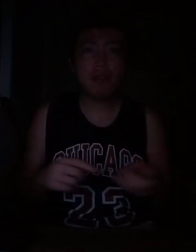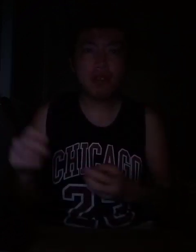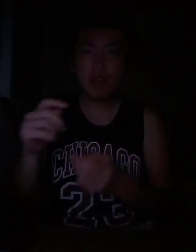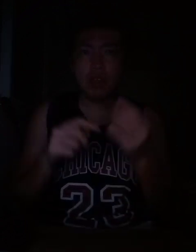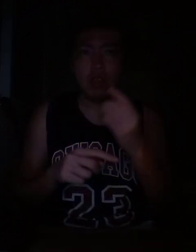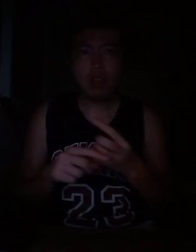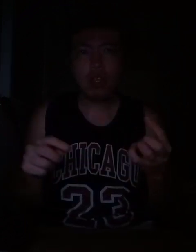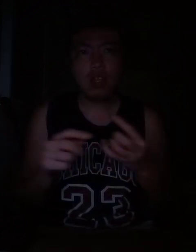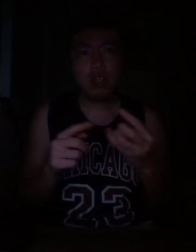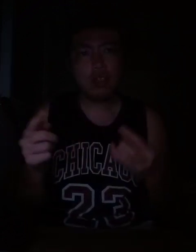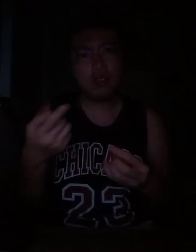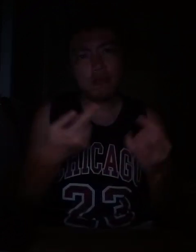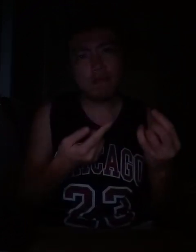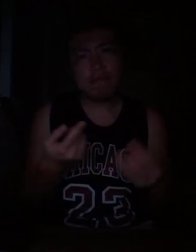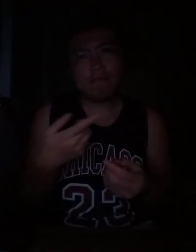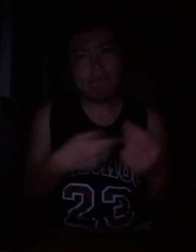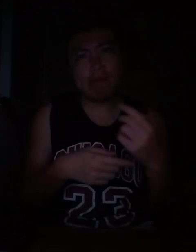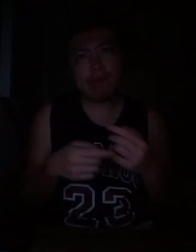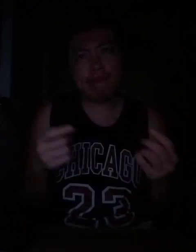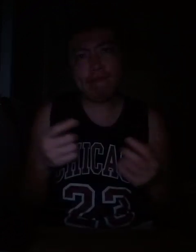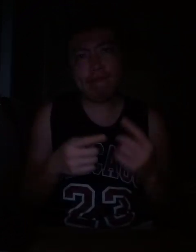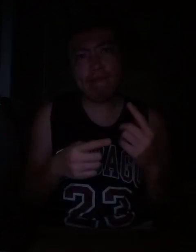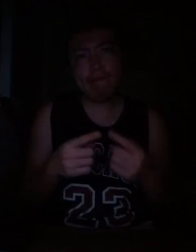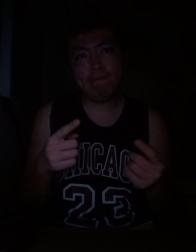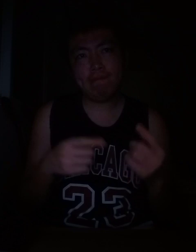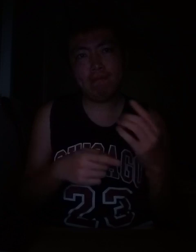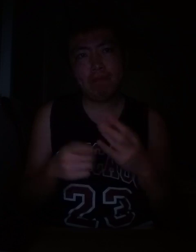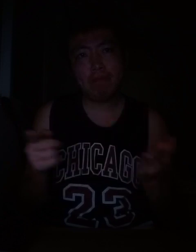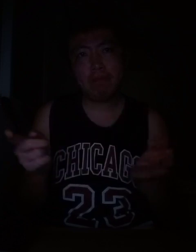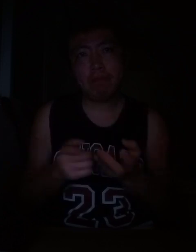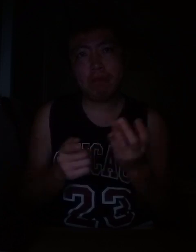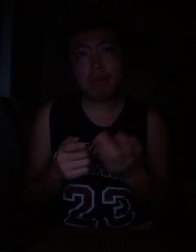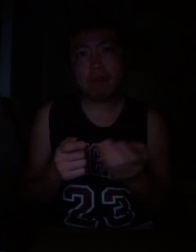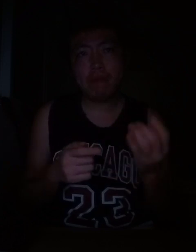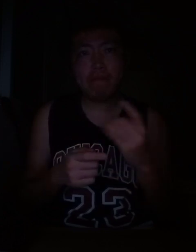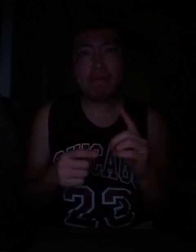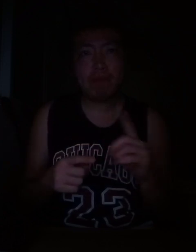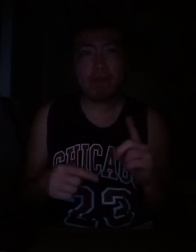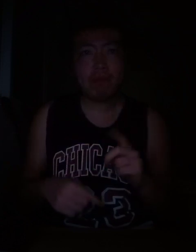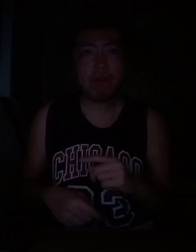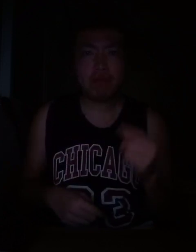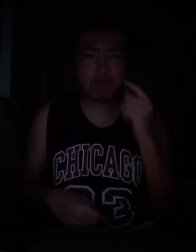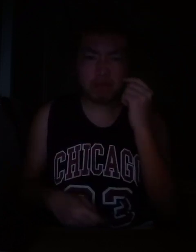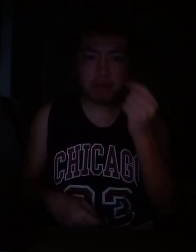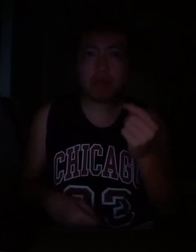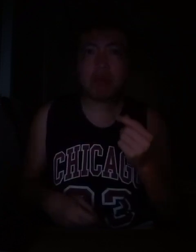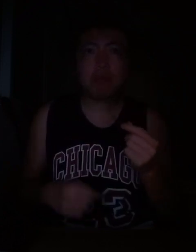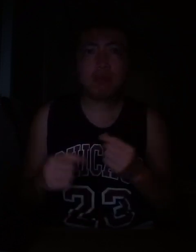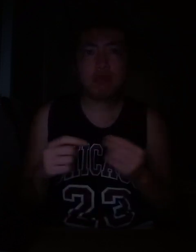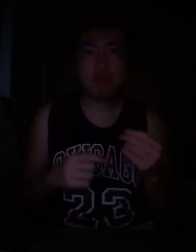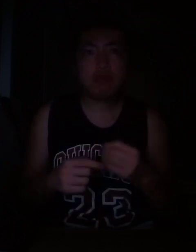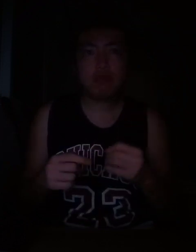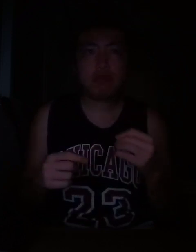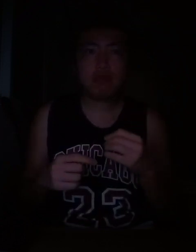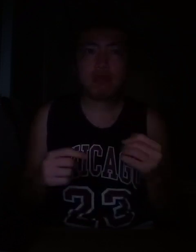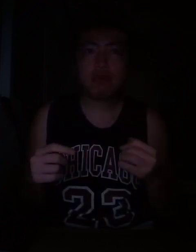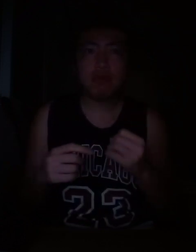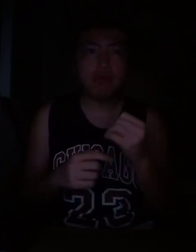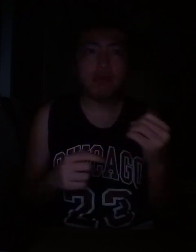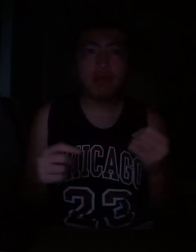없이 오로지 검찰 조서에 부동의하려는 미션을 받고 온 게 아니냐고 꼬집었고, 김 변호사는 미션 얘기하는데